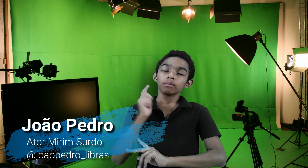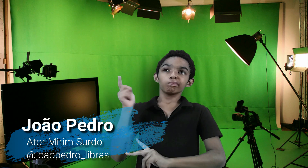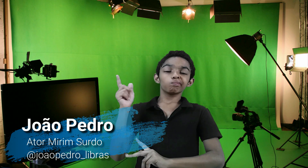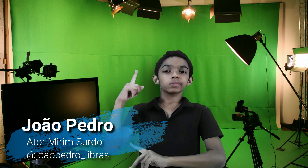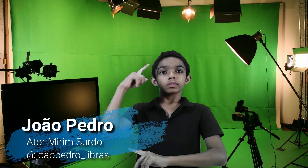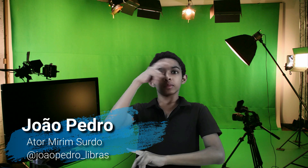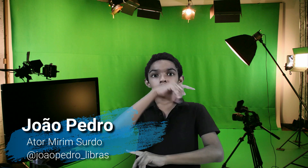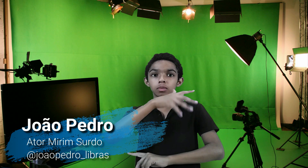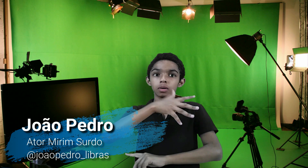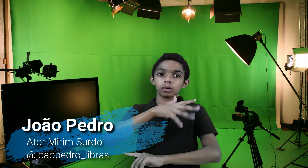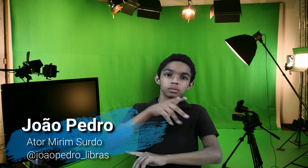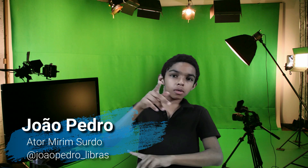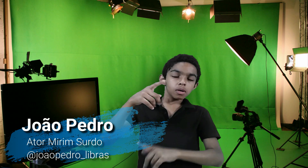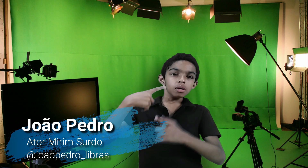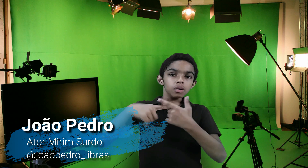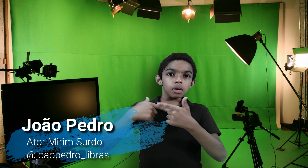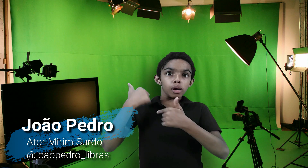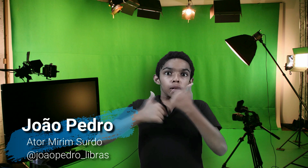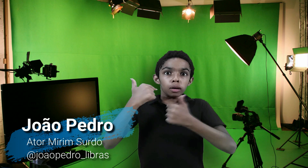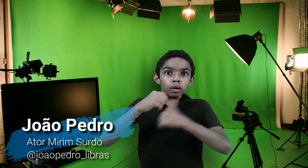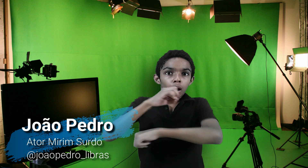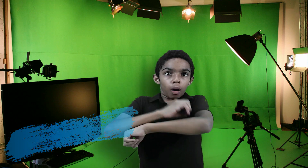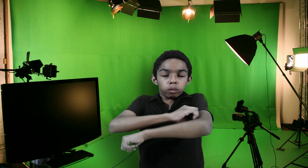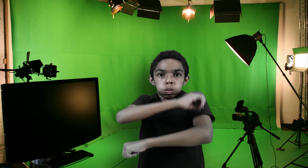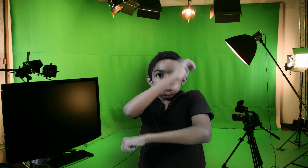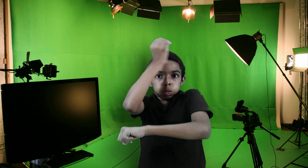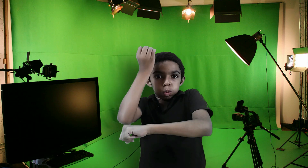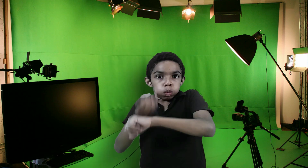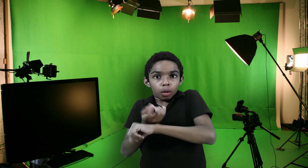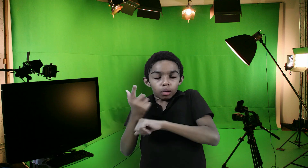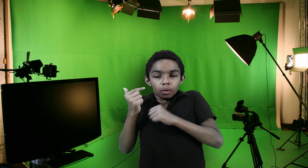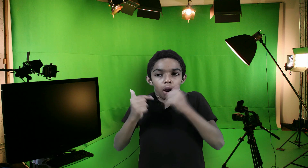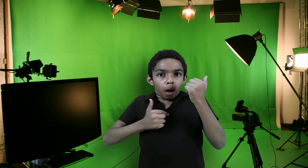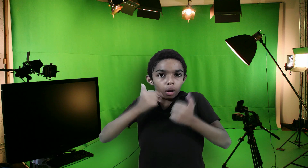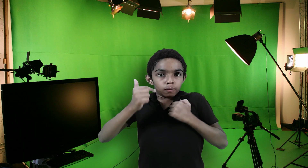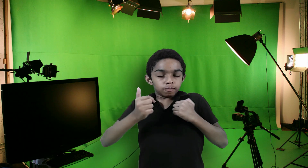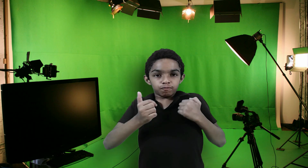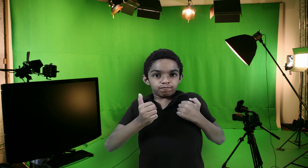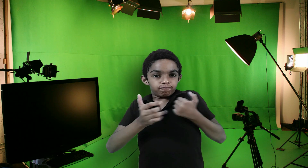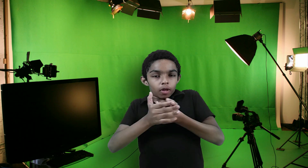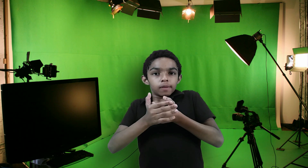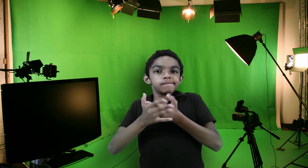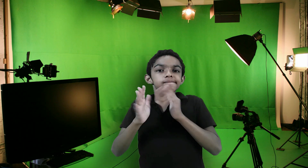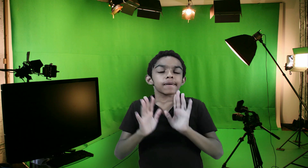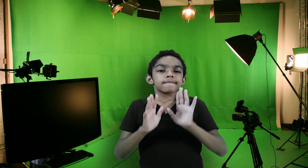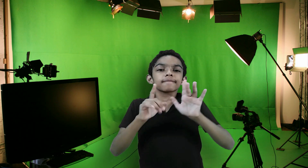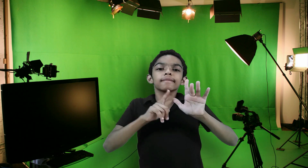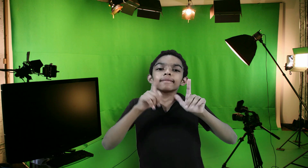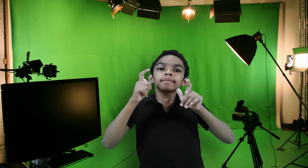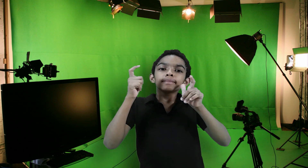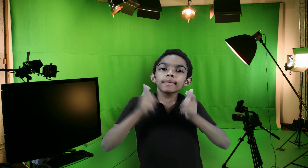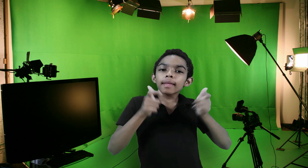Eu tive um pouquinho de dificuldade em fazer a produção, porque nós ficamos o dia inteiro produzindo,